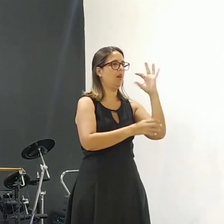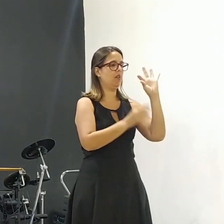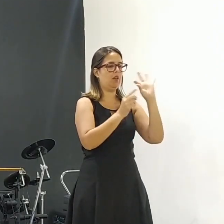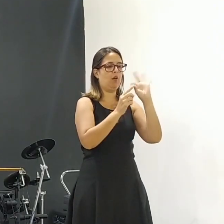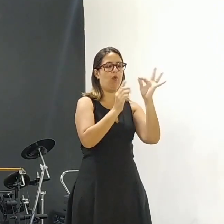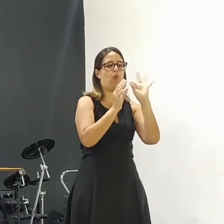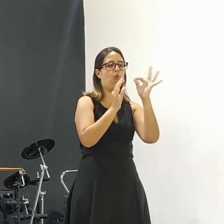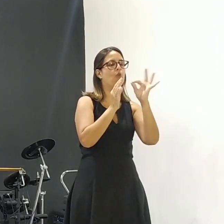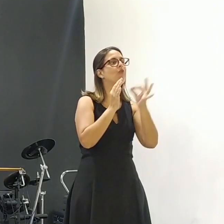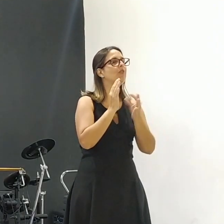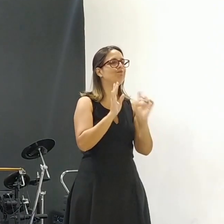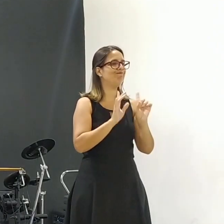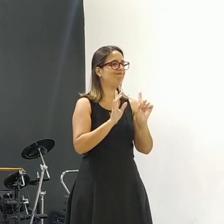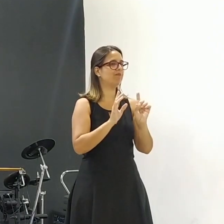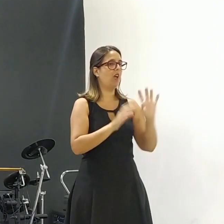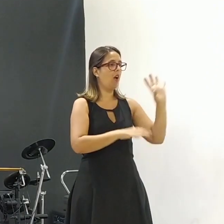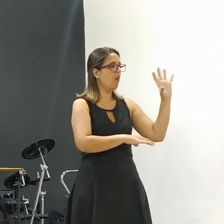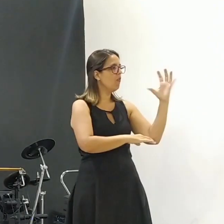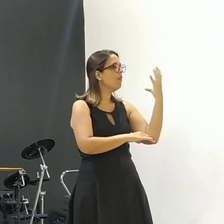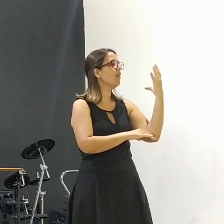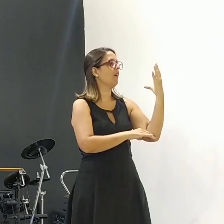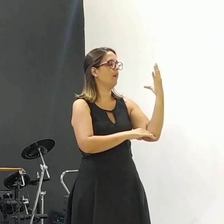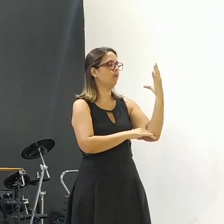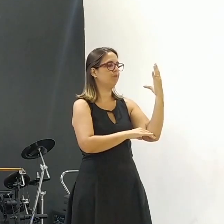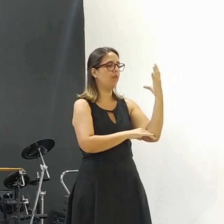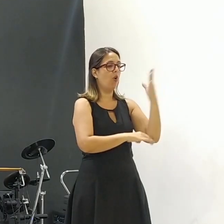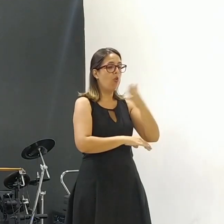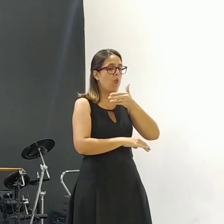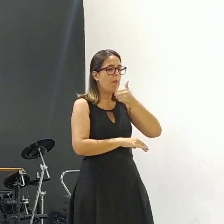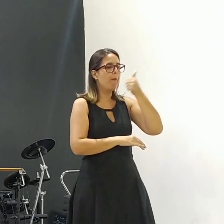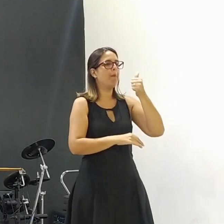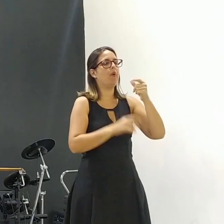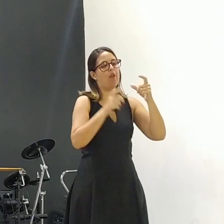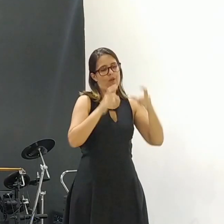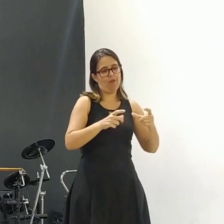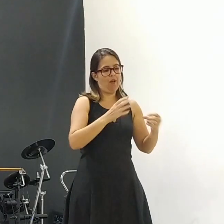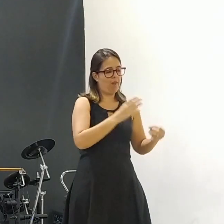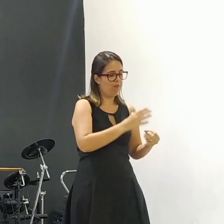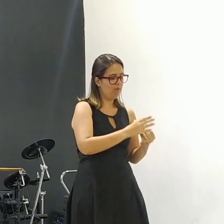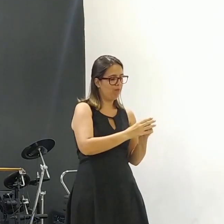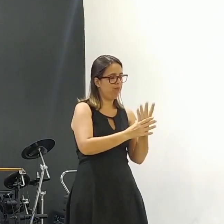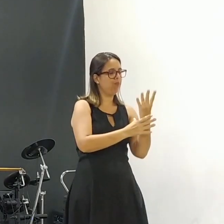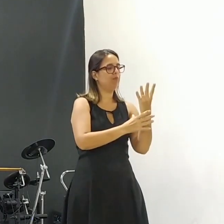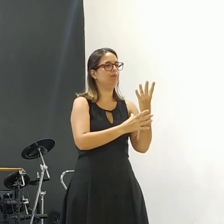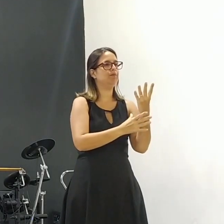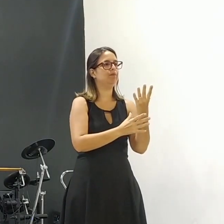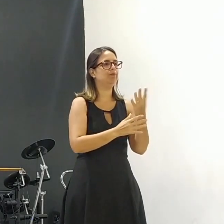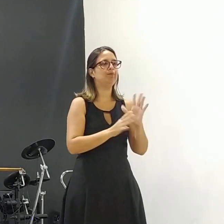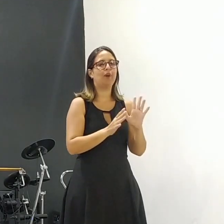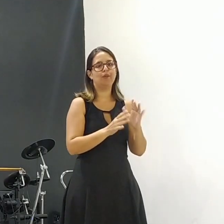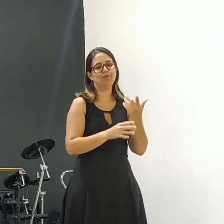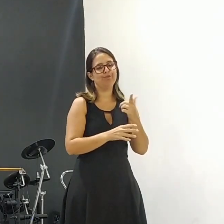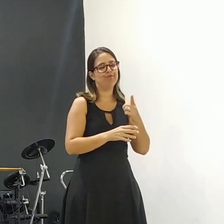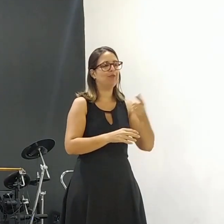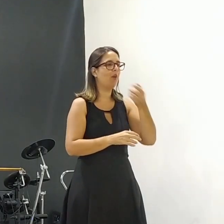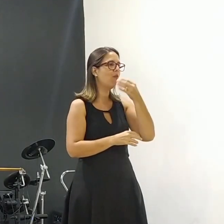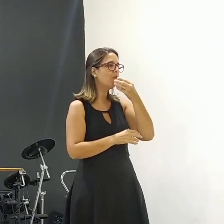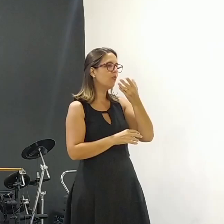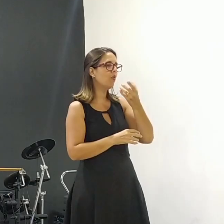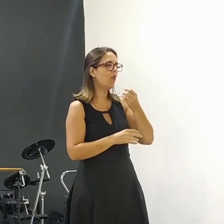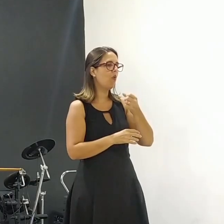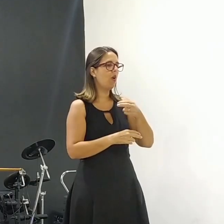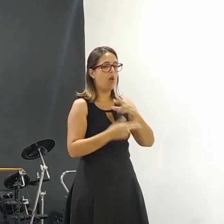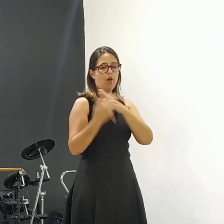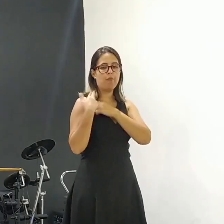né? Então aquela figueira, ela foi plantada no melhor lugar, mas ela não estava produzindo. O dono da vinha